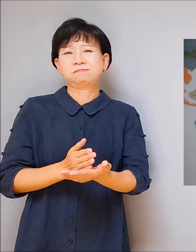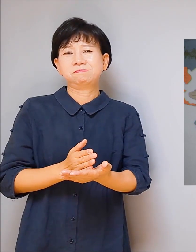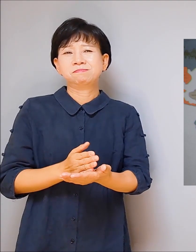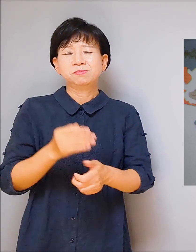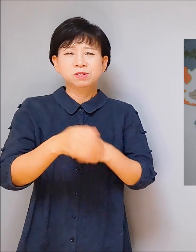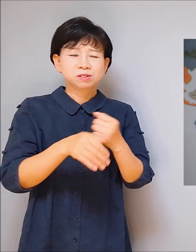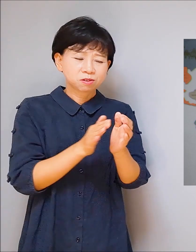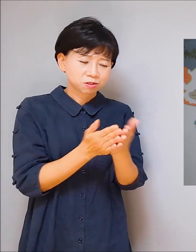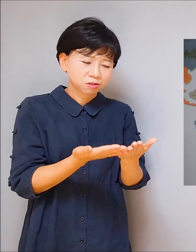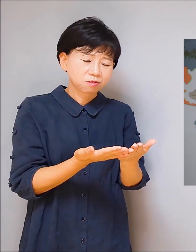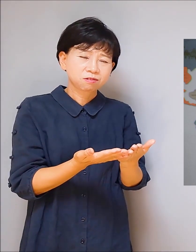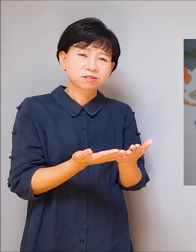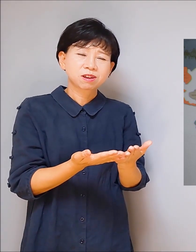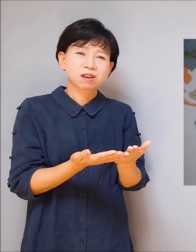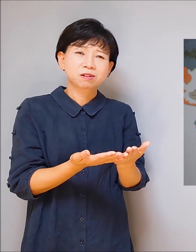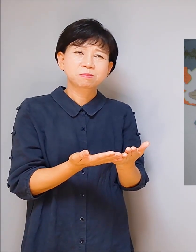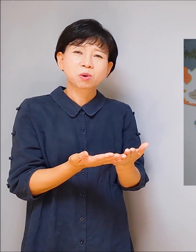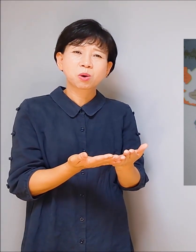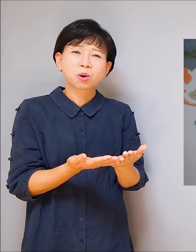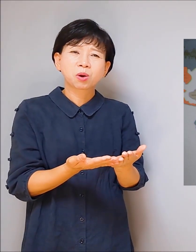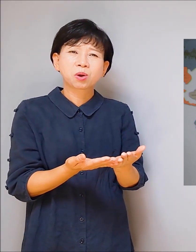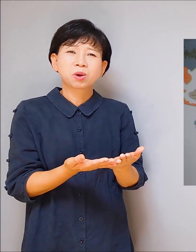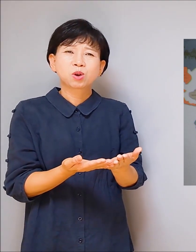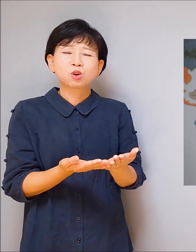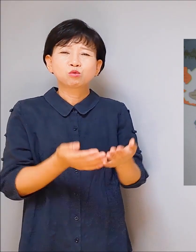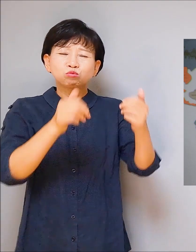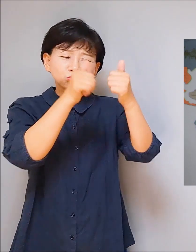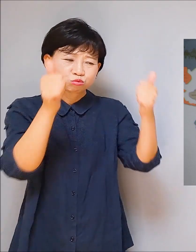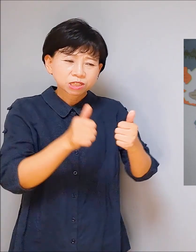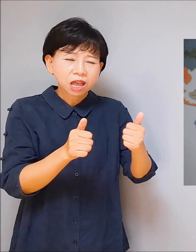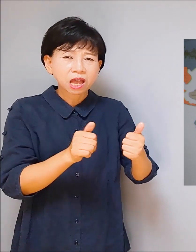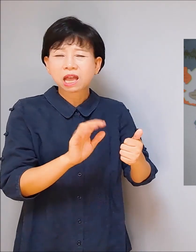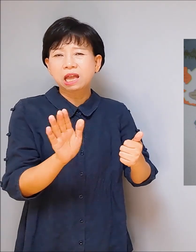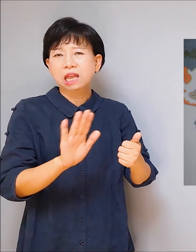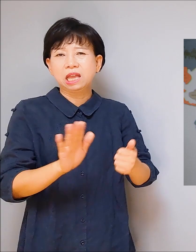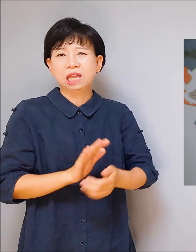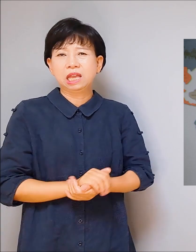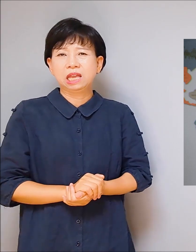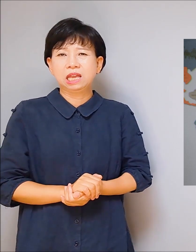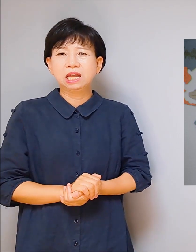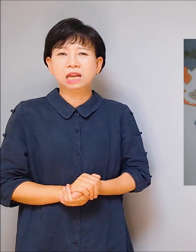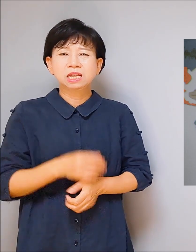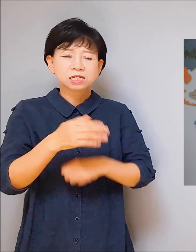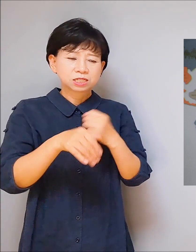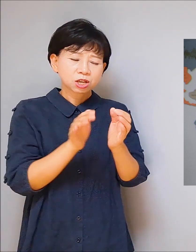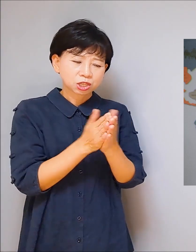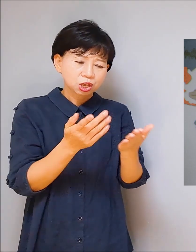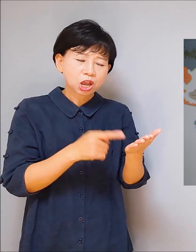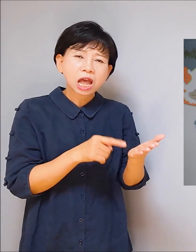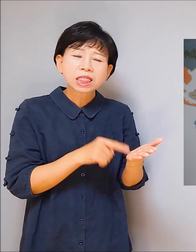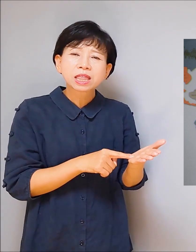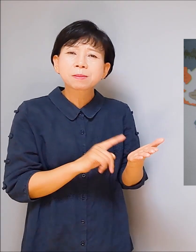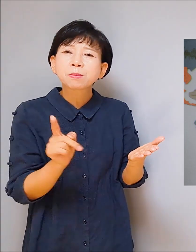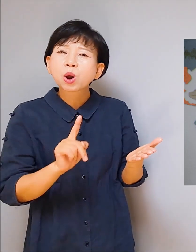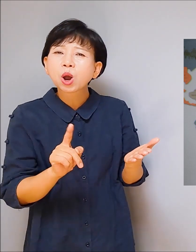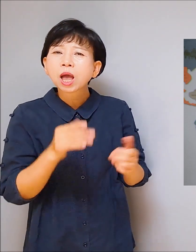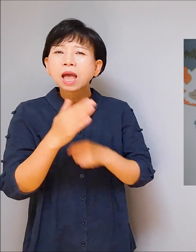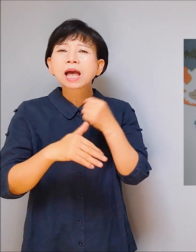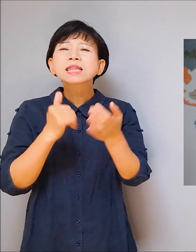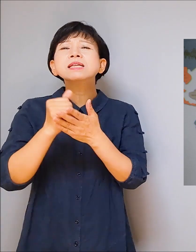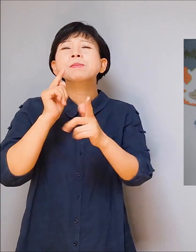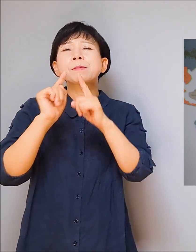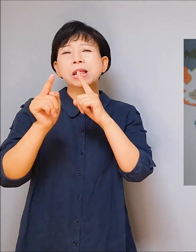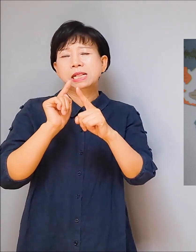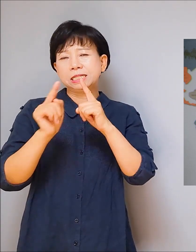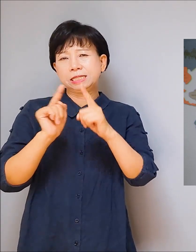물론 성경책이 우상은 아닙니다. 이 성경책 안에 있는 하나님의 말씀을 소홀히 여기지